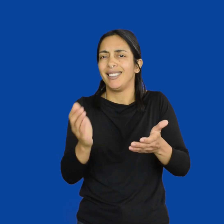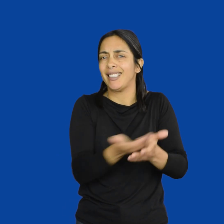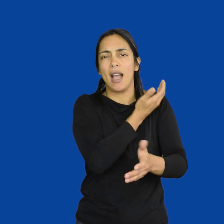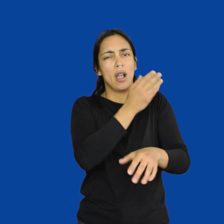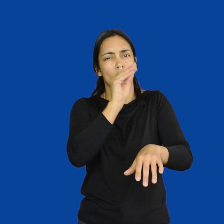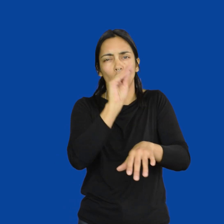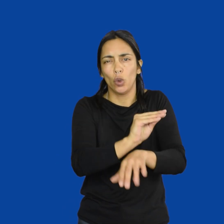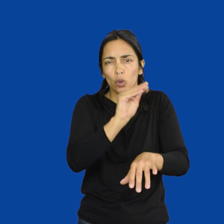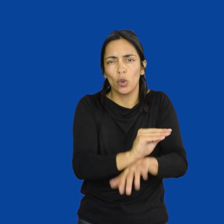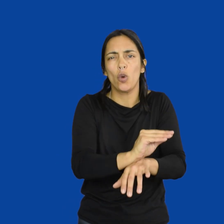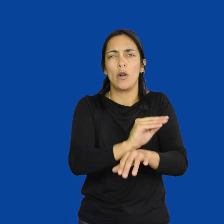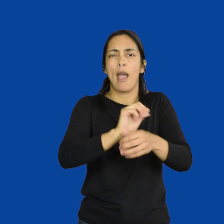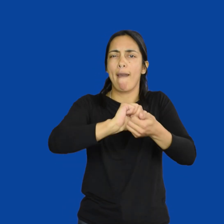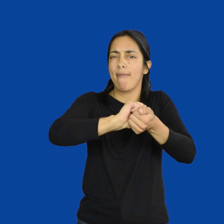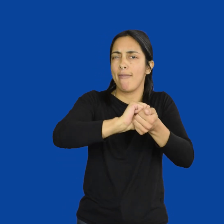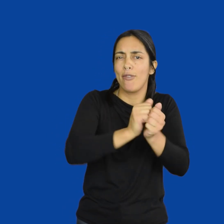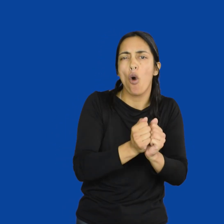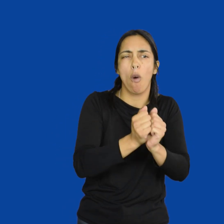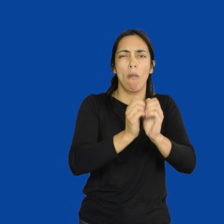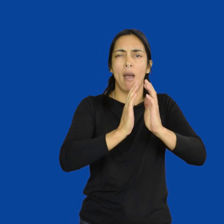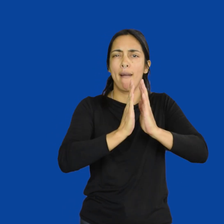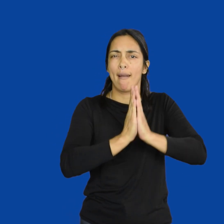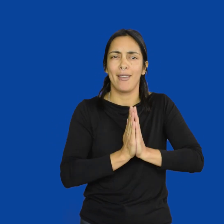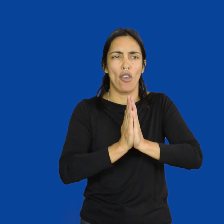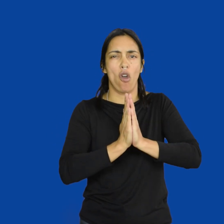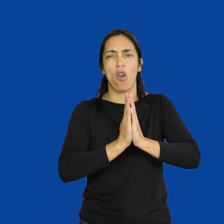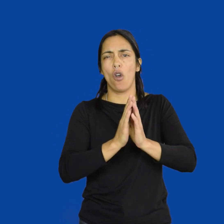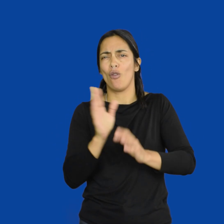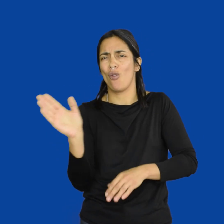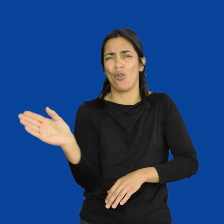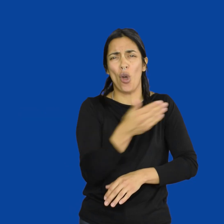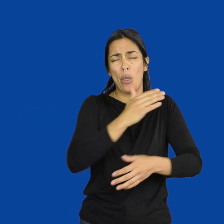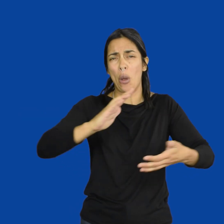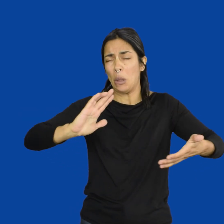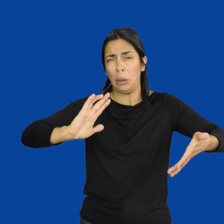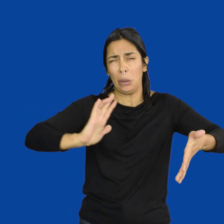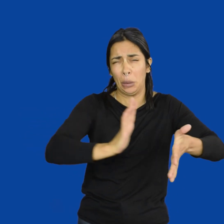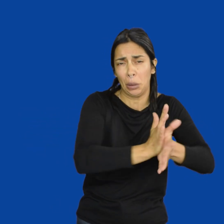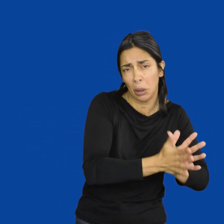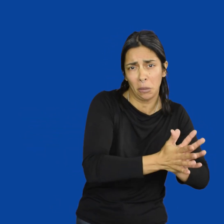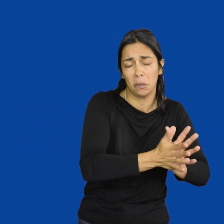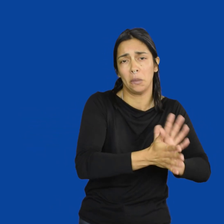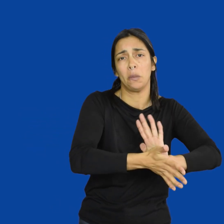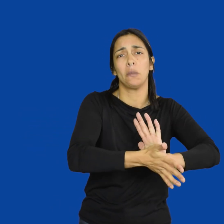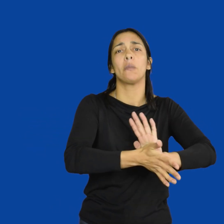residente en Turquía, que poco a poco comenzó a ser eliminada afectando su cultura, religión e